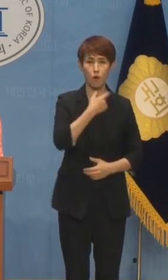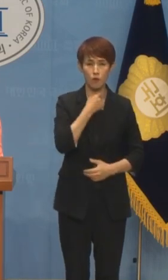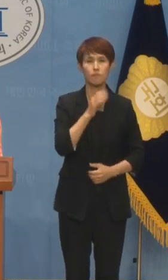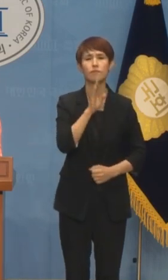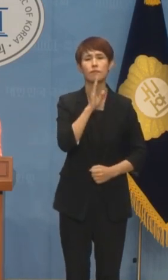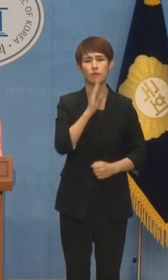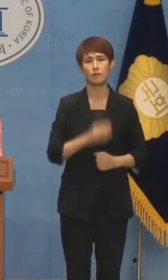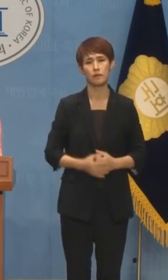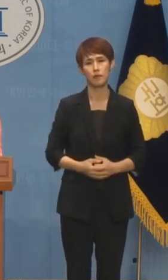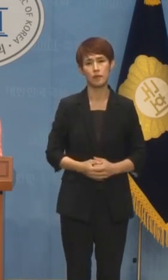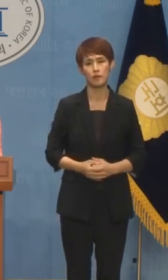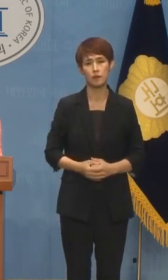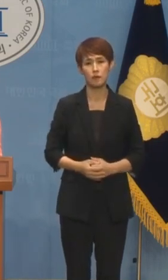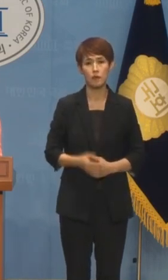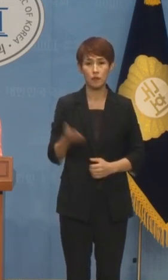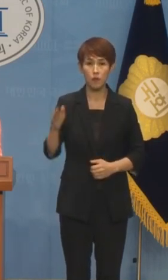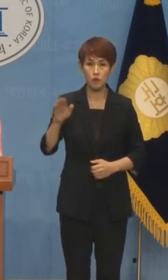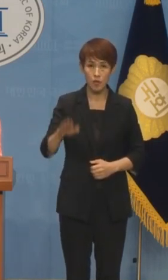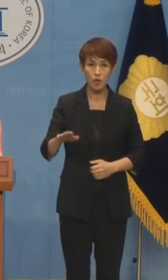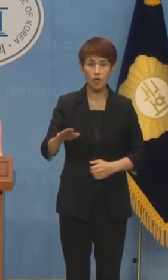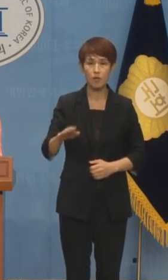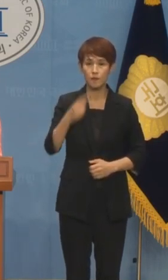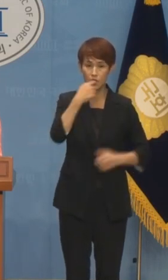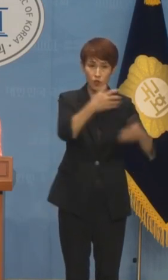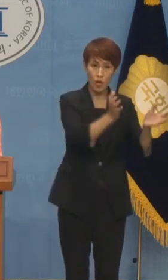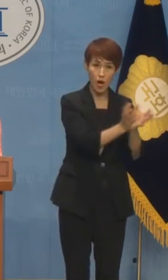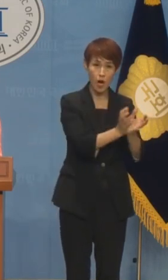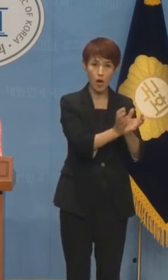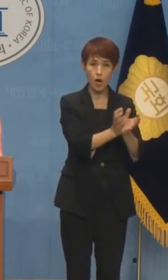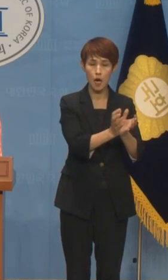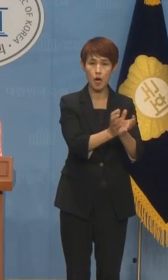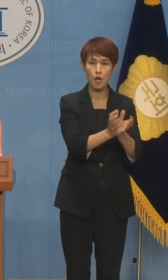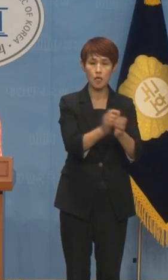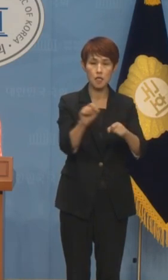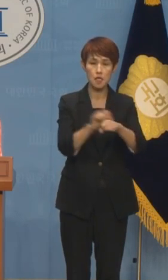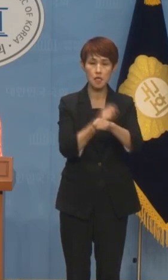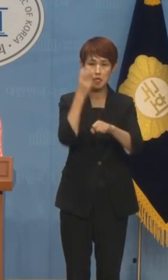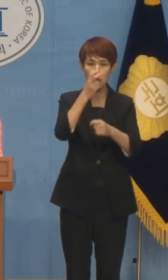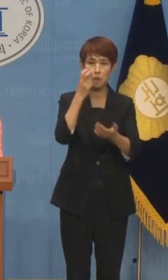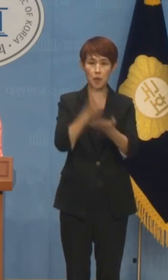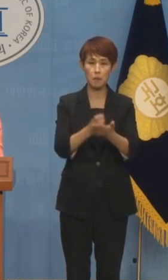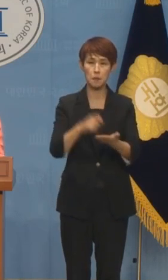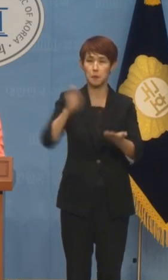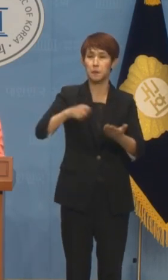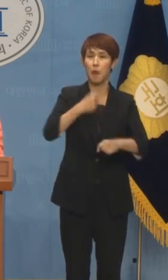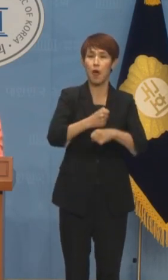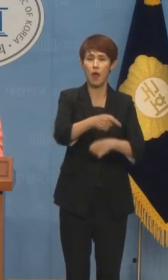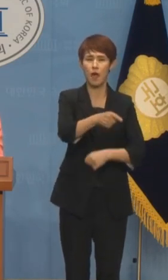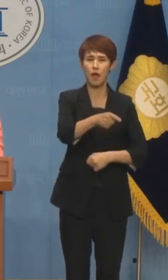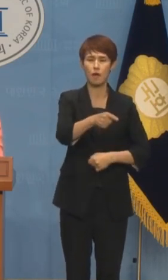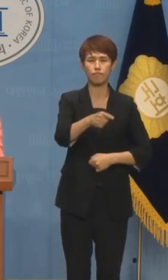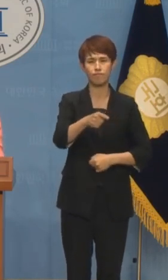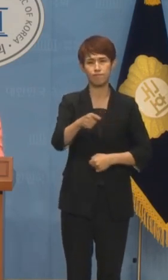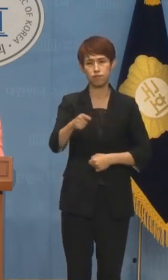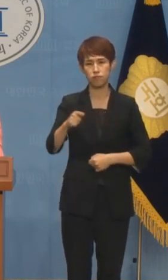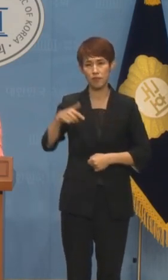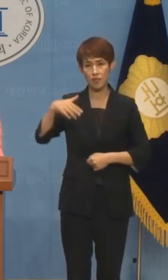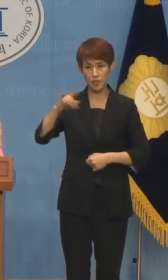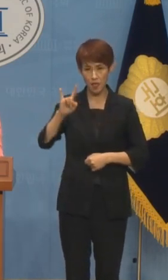바람입니다. 그러나 민주당이 날치기 처리한 특검법은 이러한 바람과는 거리가